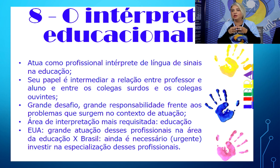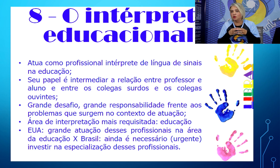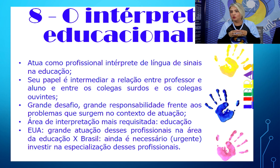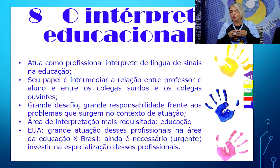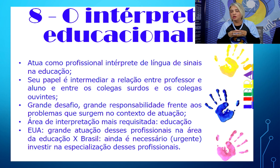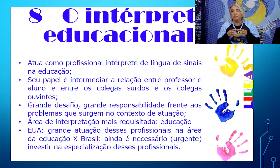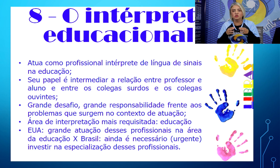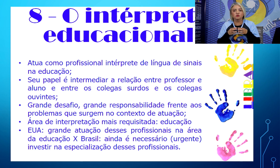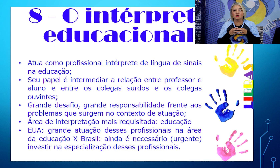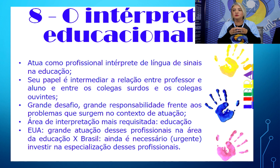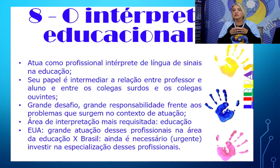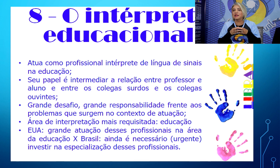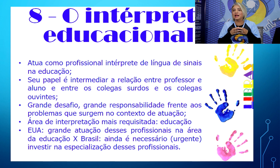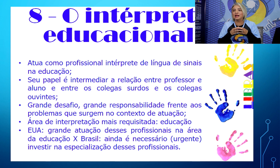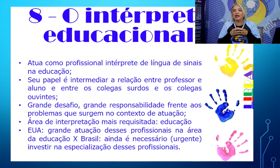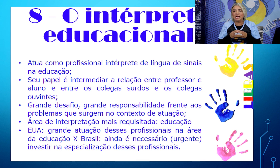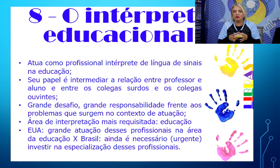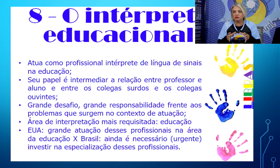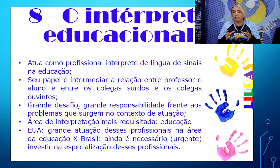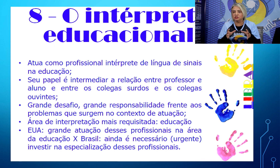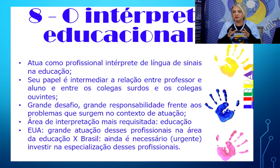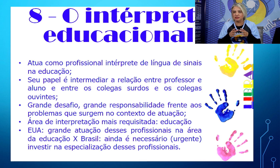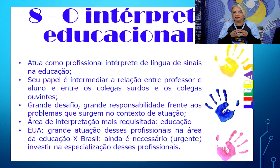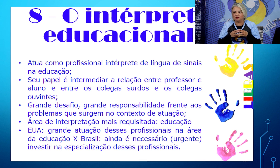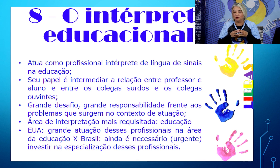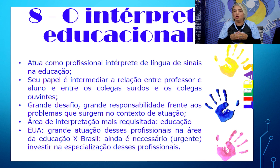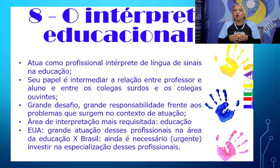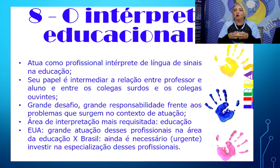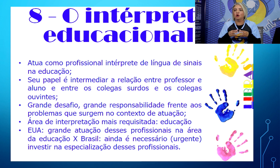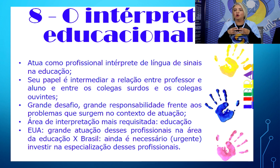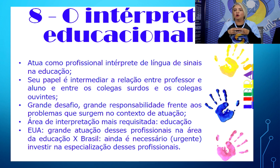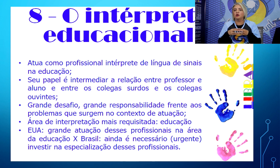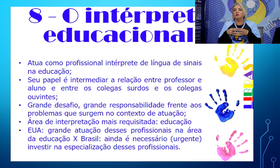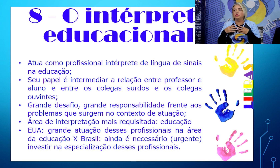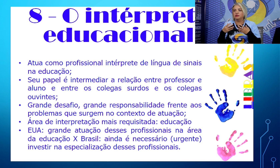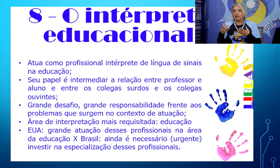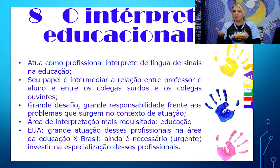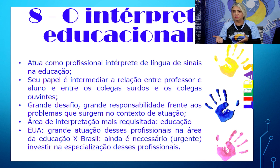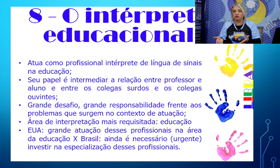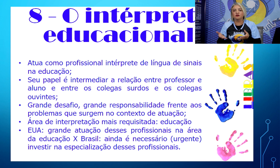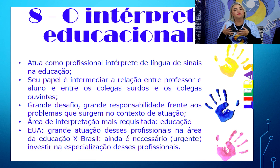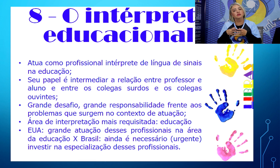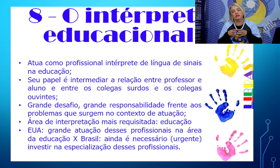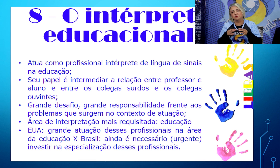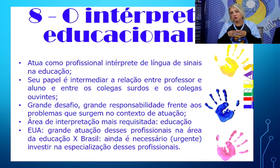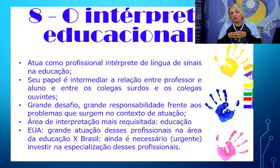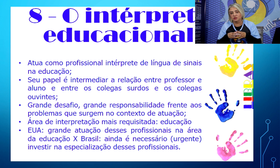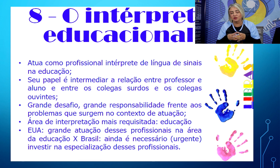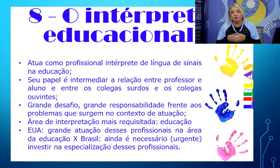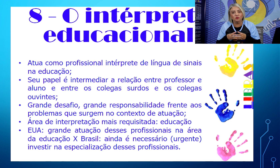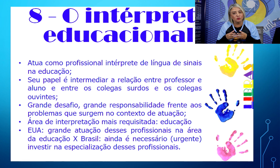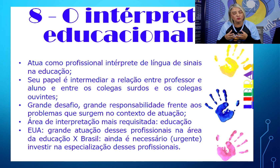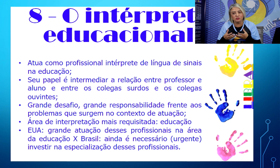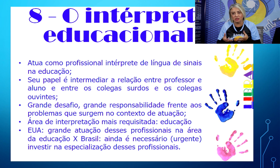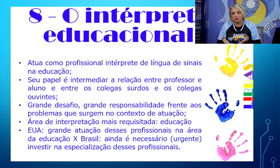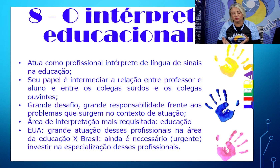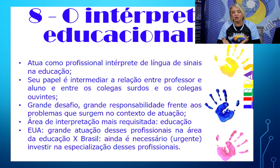melhor e isso não está claro na legislação. Coloca um intérprete, eu já fui intérprete educacional há muitos anos,